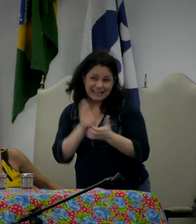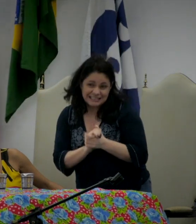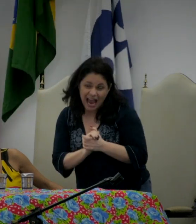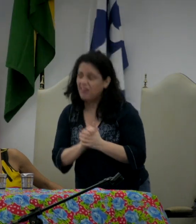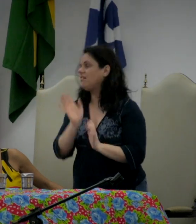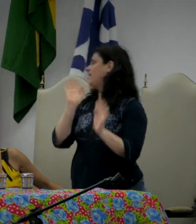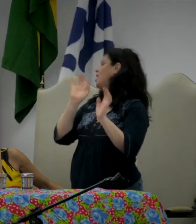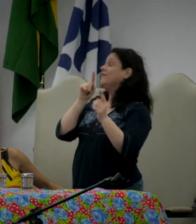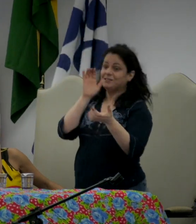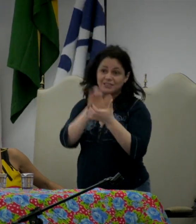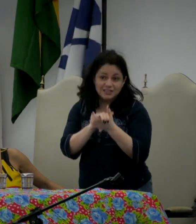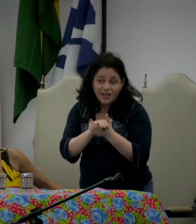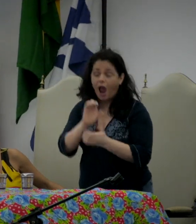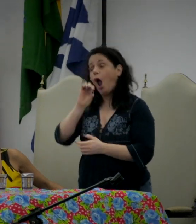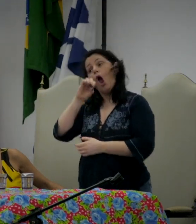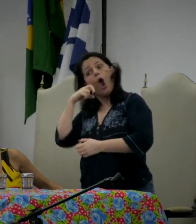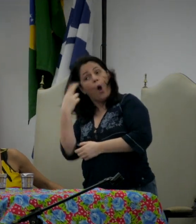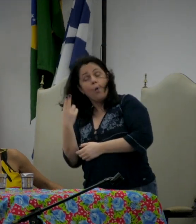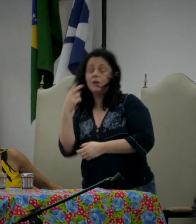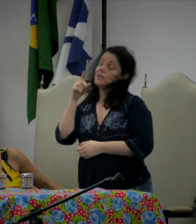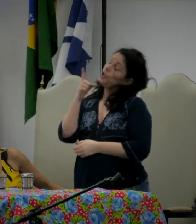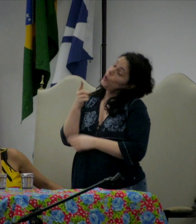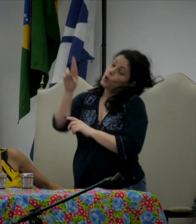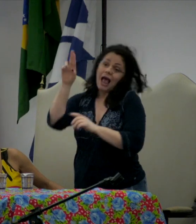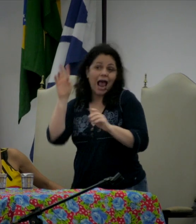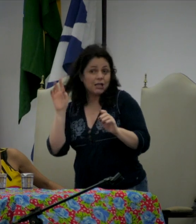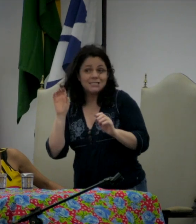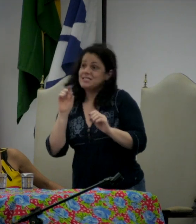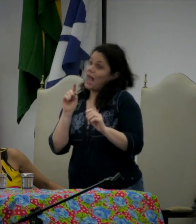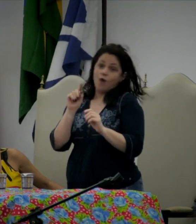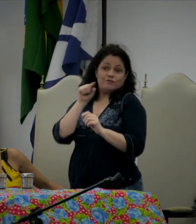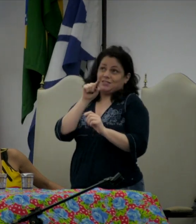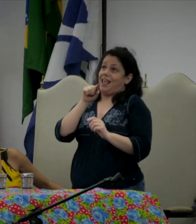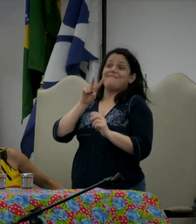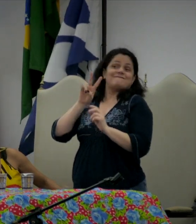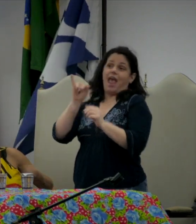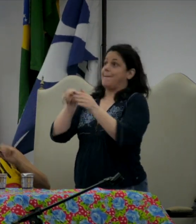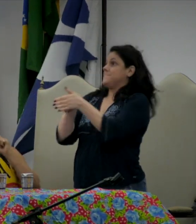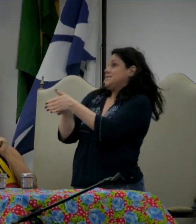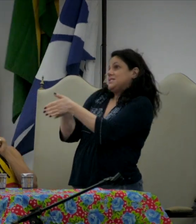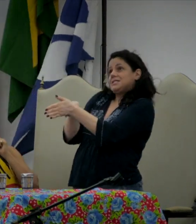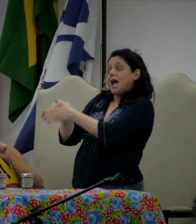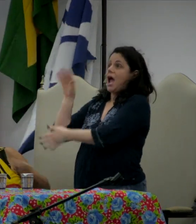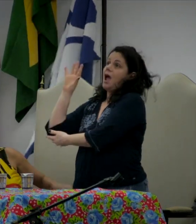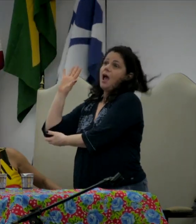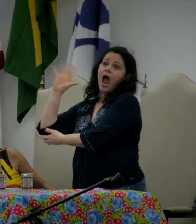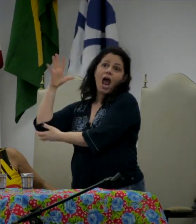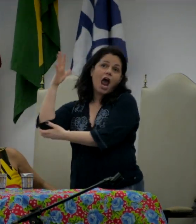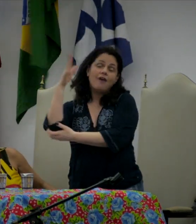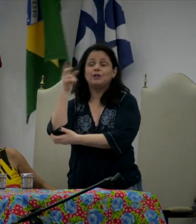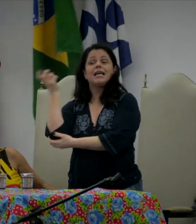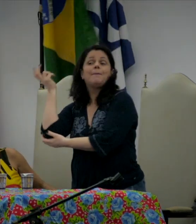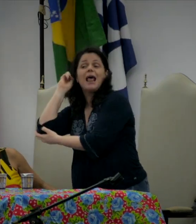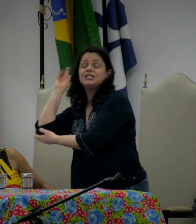para Manaus e vai casar? Nossa, você vai casar? Ou você tem que escolher ou casamento ou doutorado.